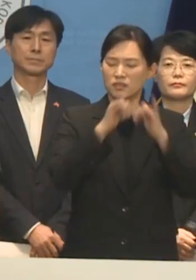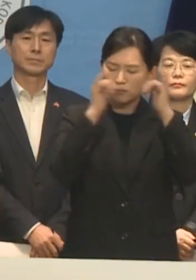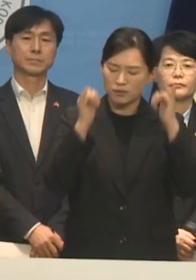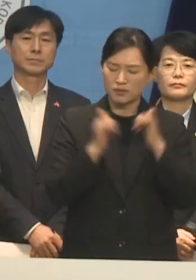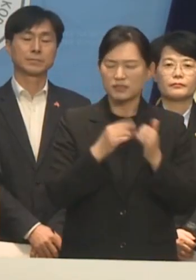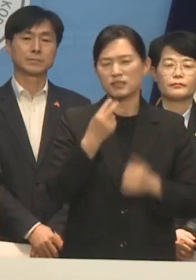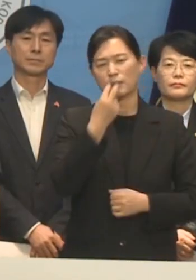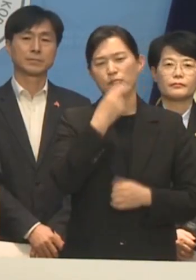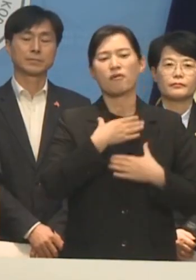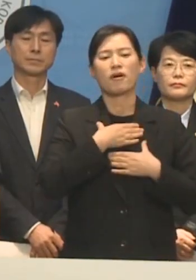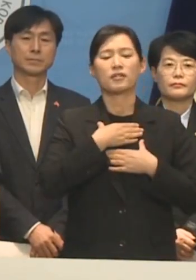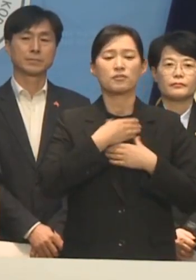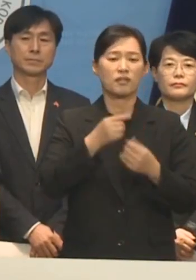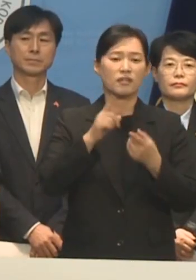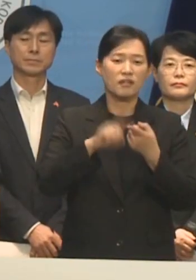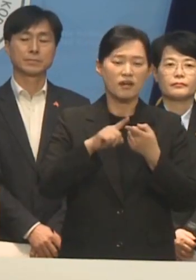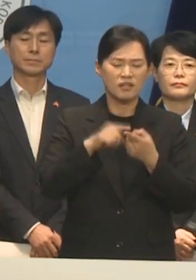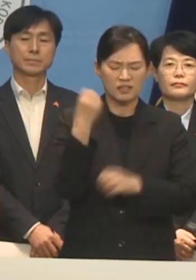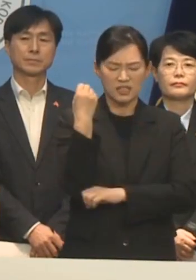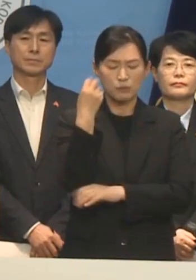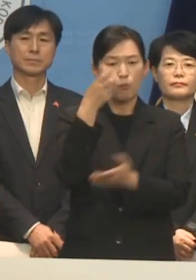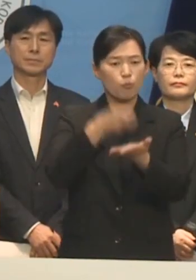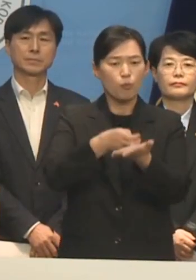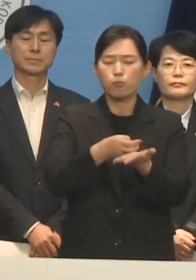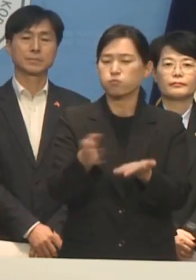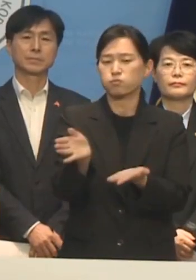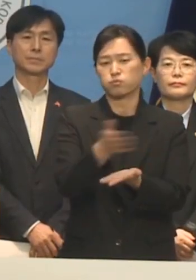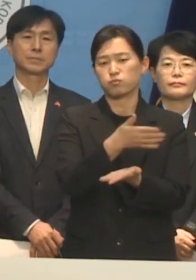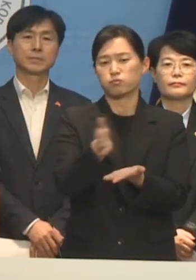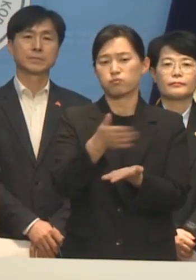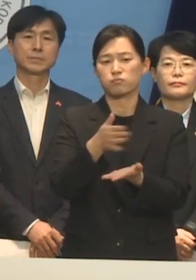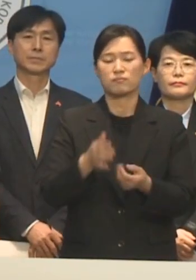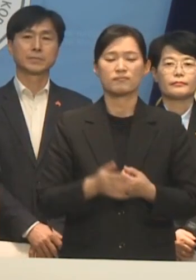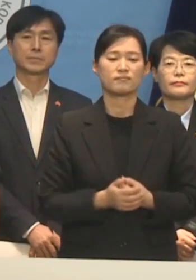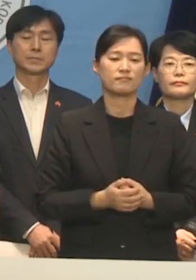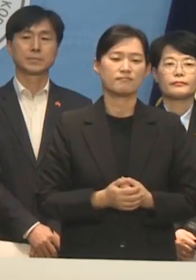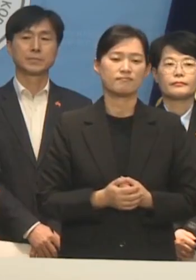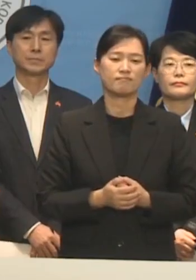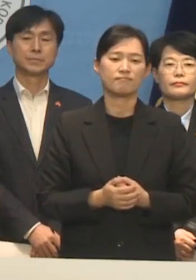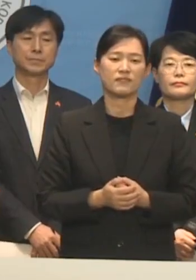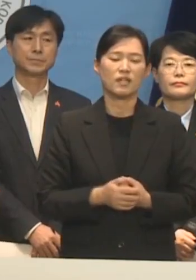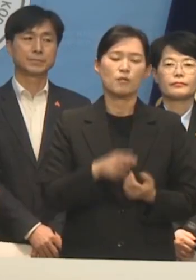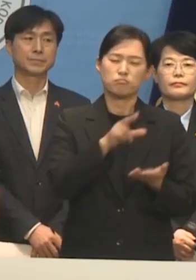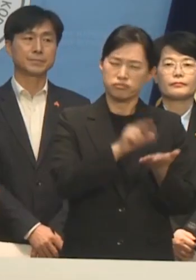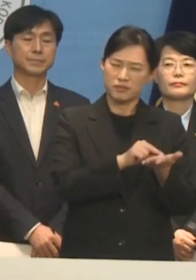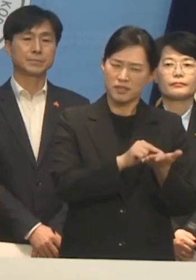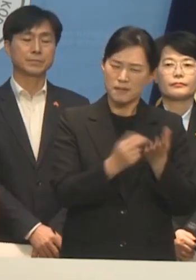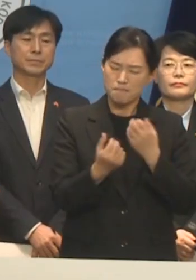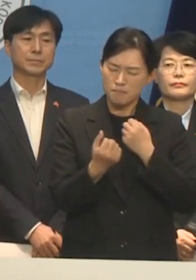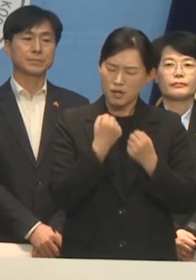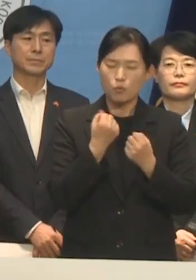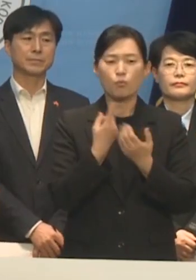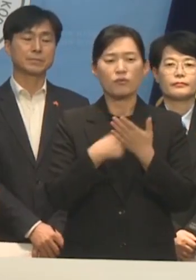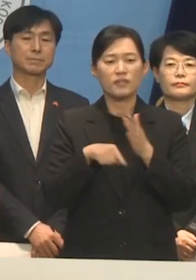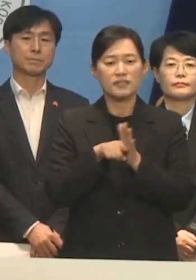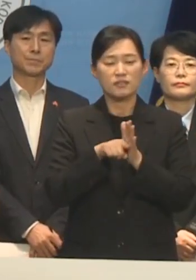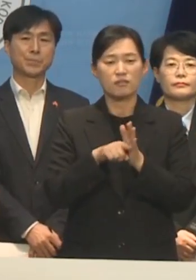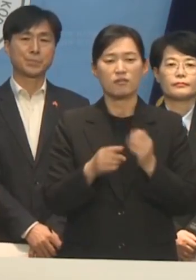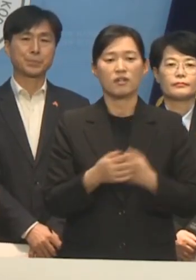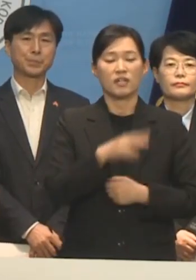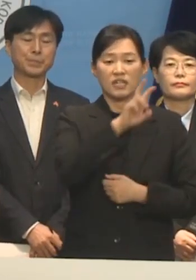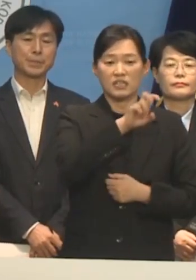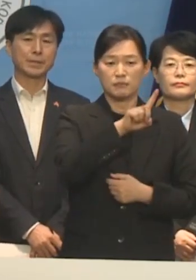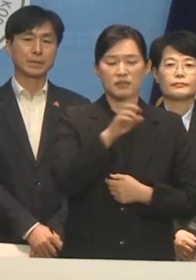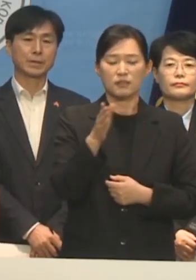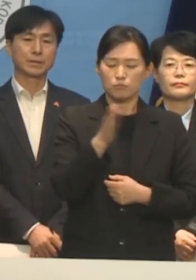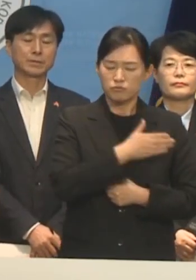생명 안전 관련된 기본법이 존재하지 않습니다. 이러한 문제를 극복하기 위해서 21대 국회 때부터